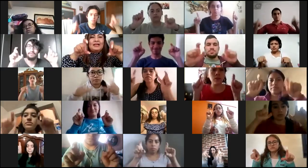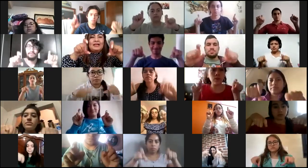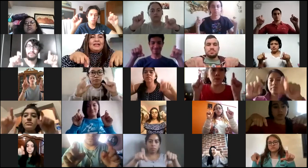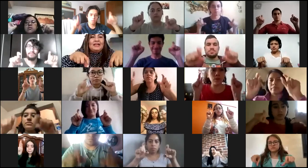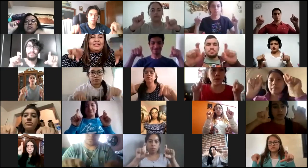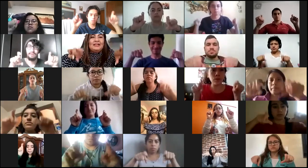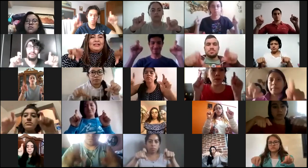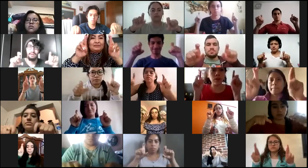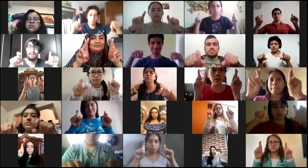R.